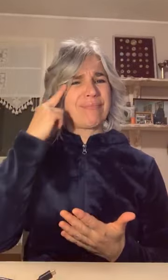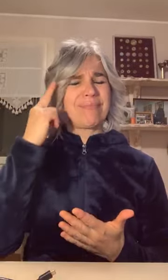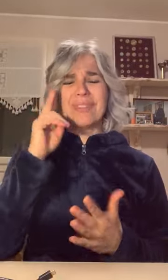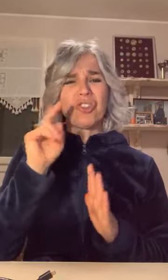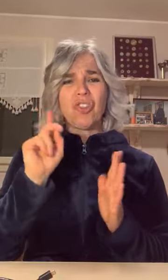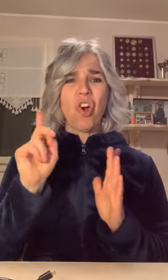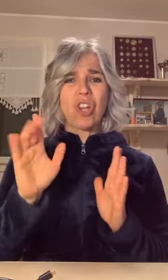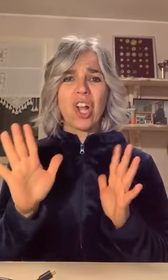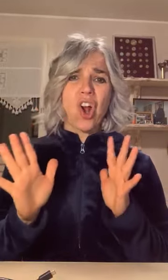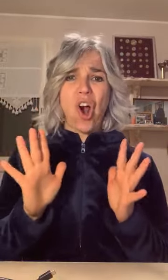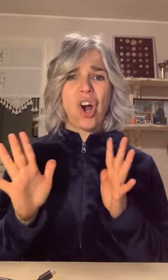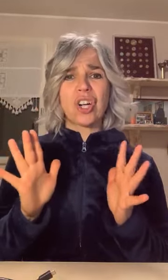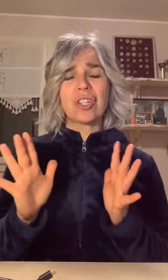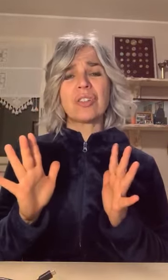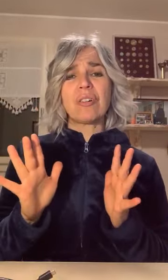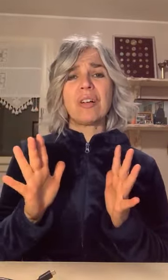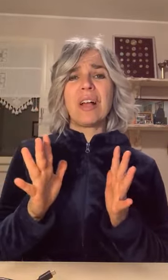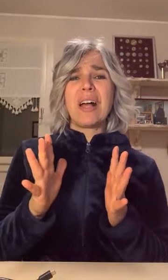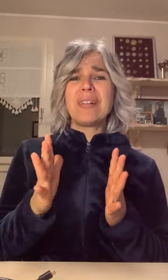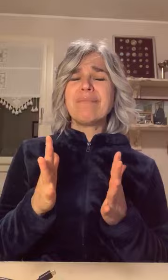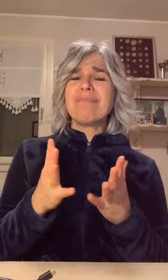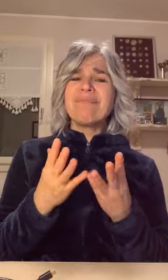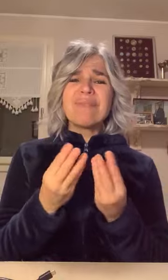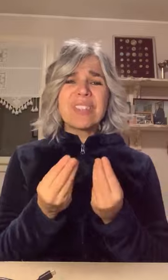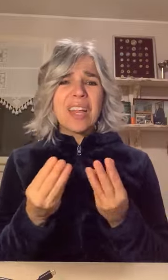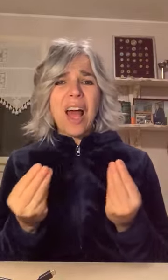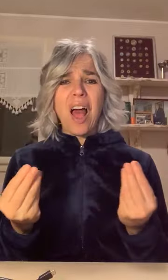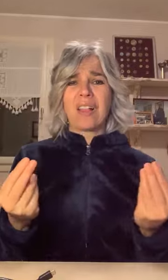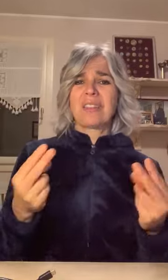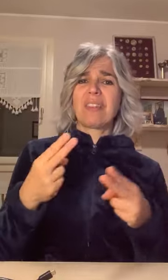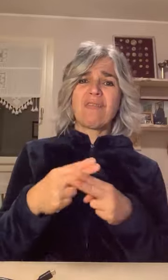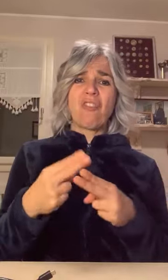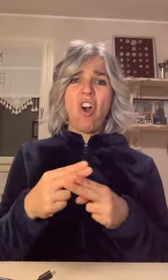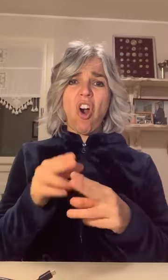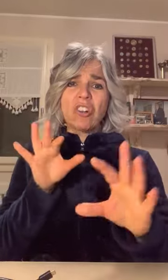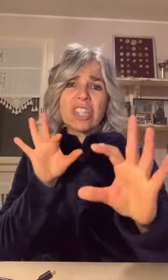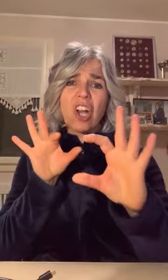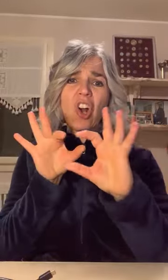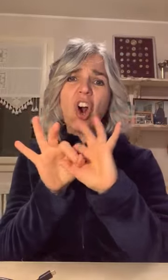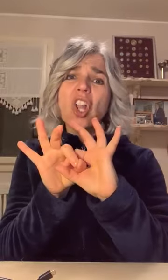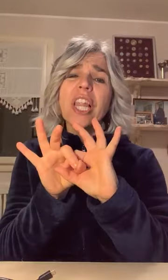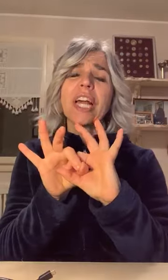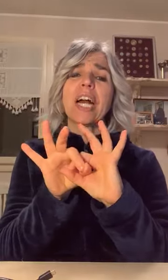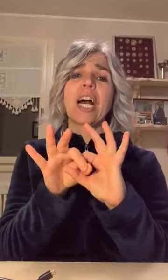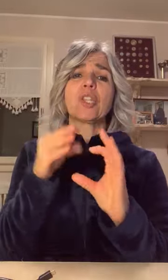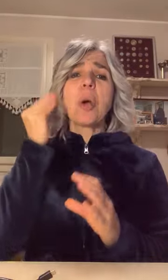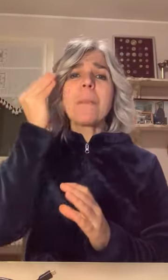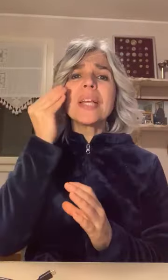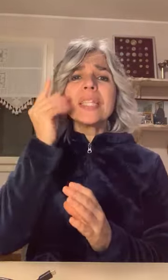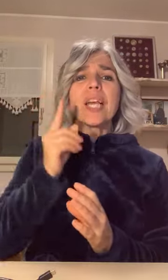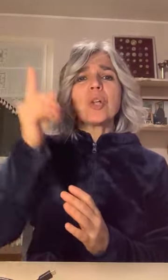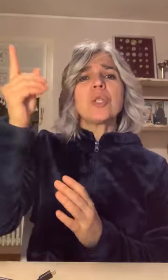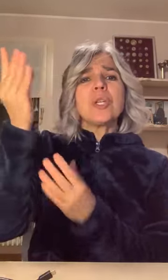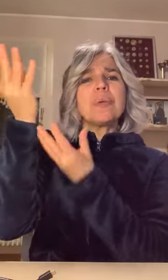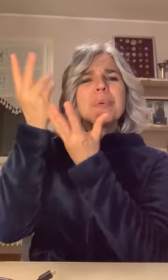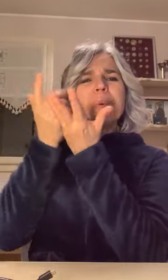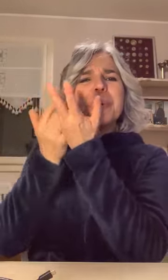mi sono collegato e ho trasmesso un pensiero della parola di Dio. Io ho avuto dei genitori che sono stato un esempio per